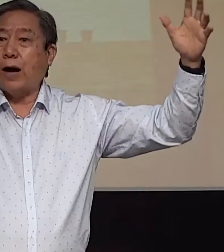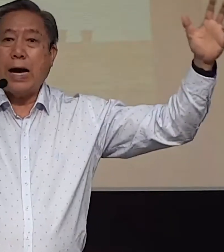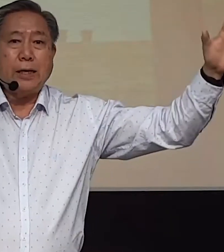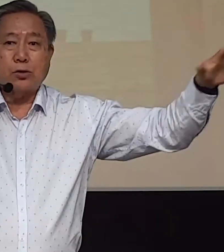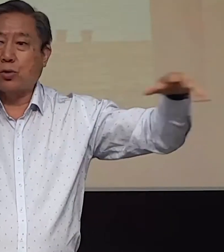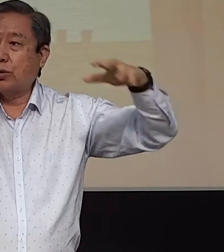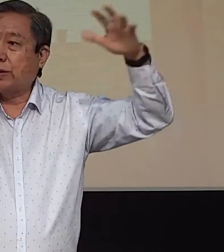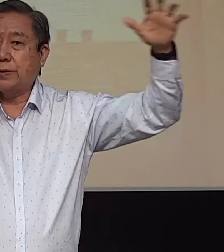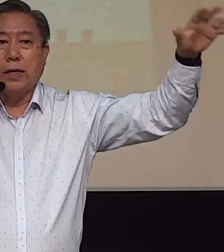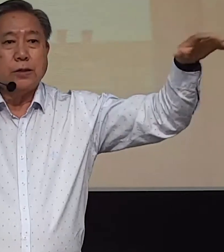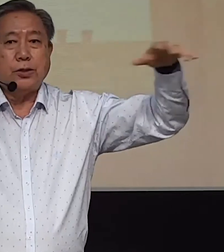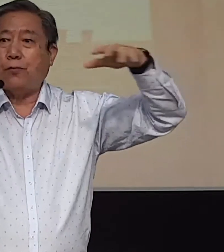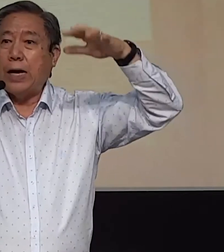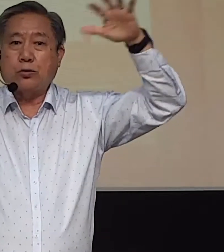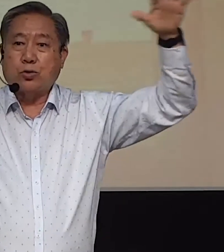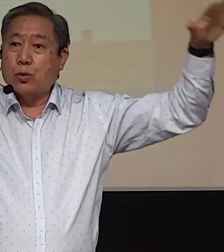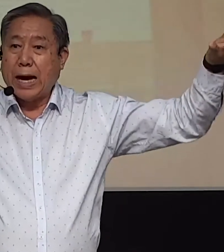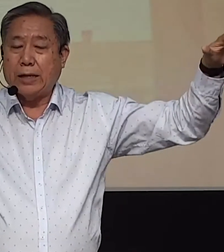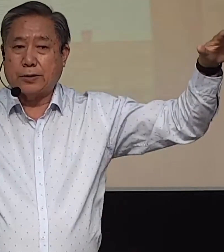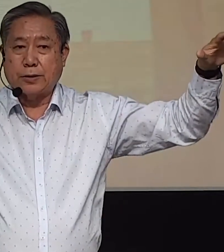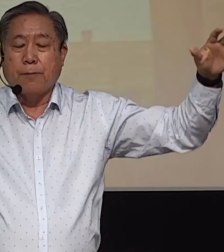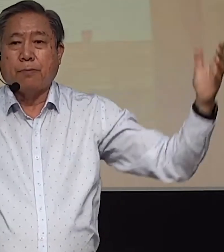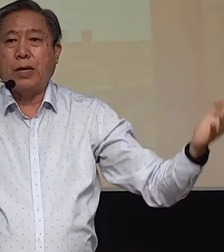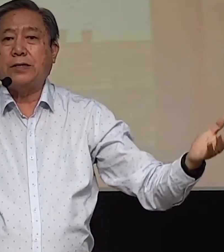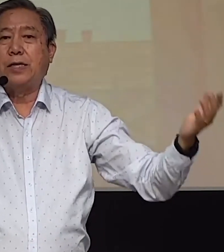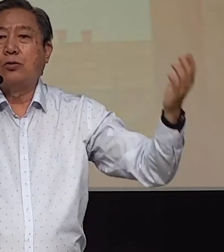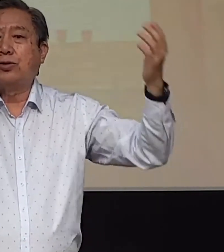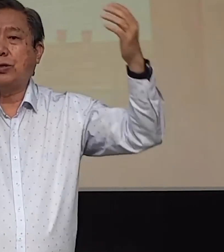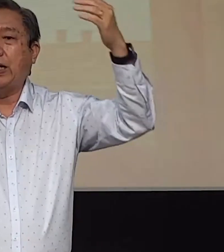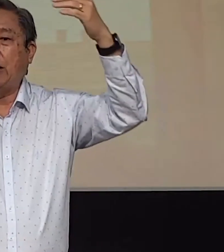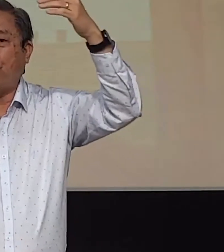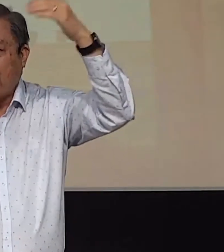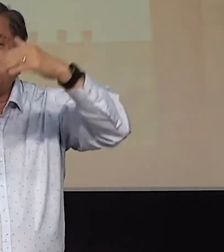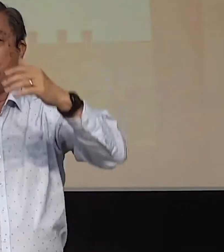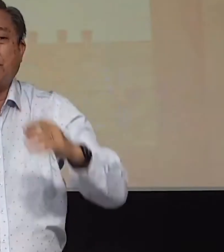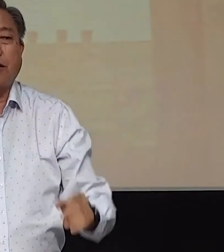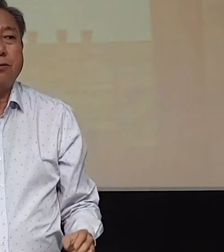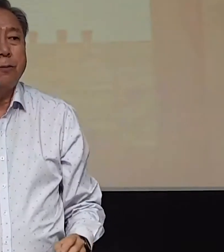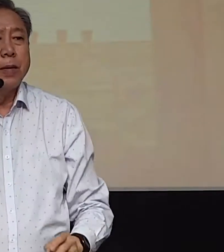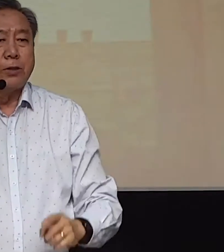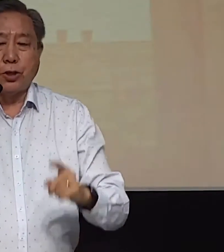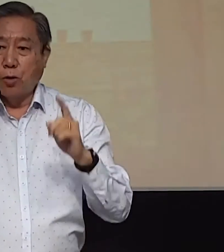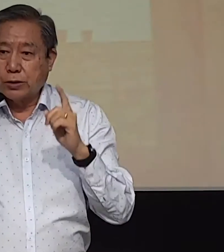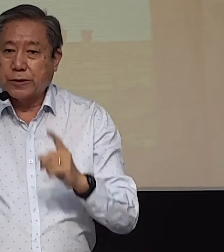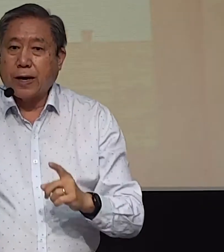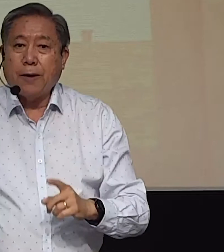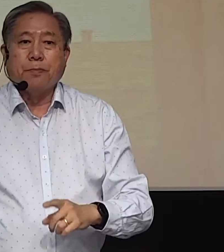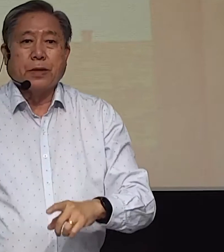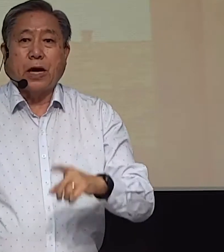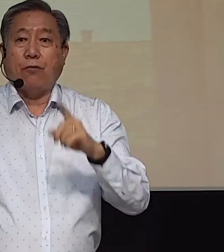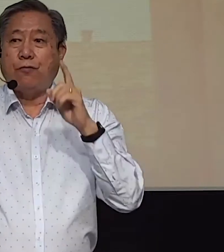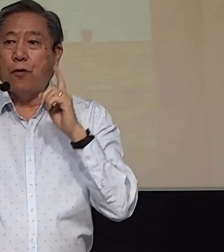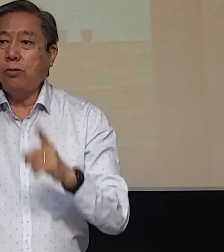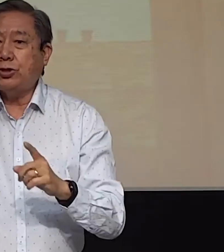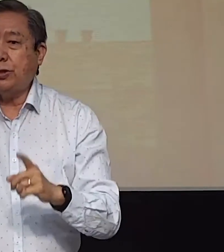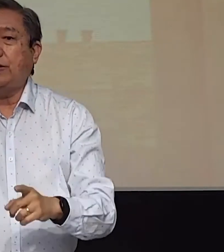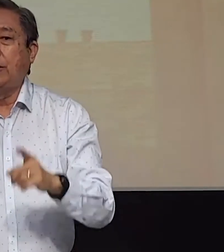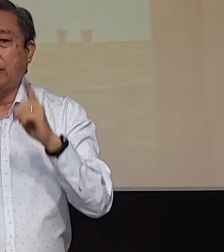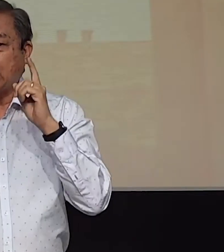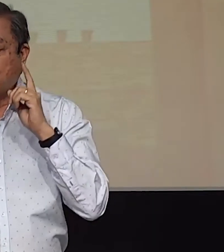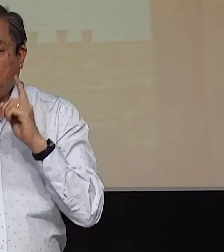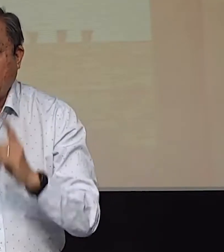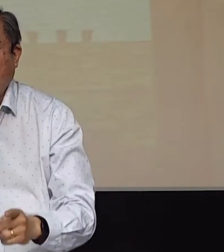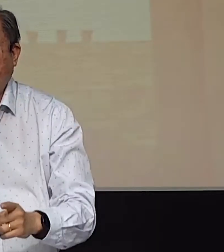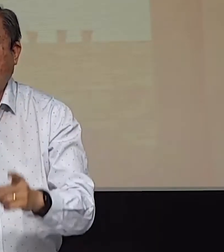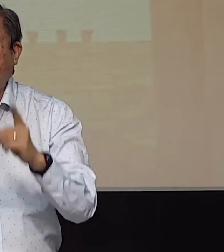chega várias gotas de vários lugares, mas Deus, Ele faz questão de mostrar que a fonte